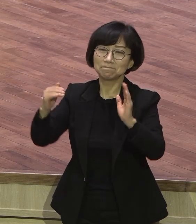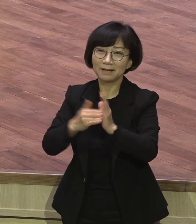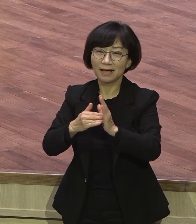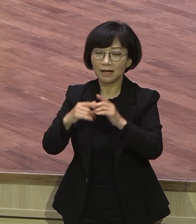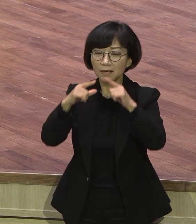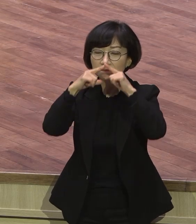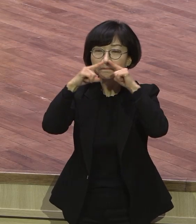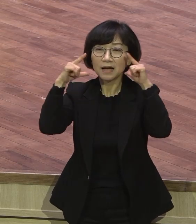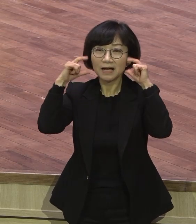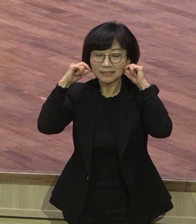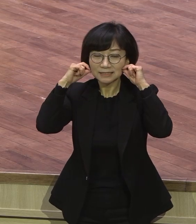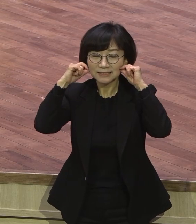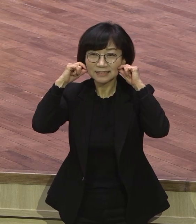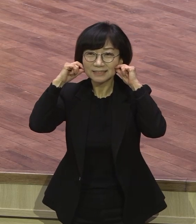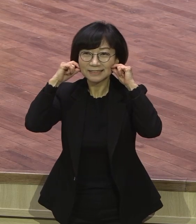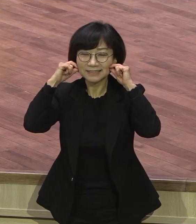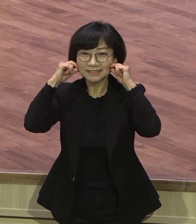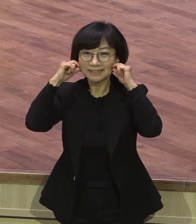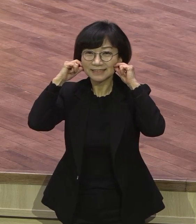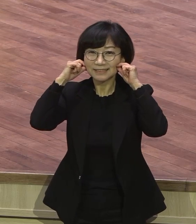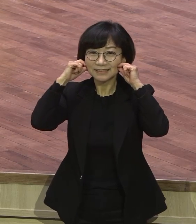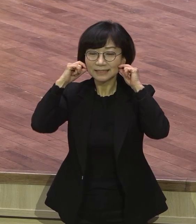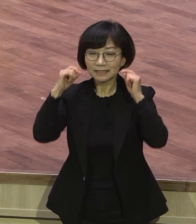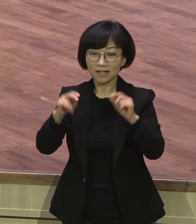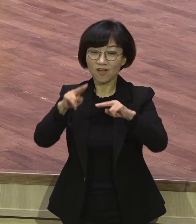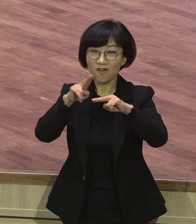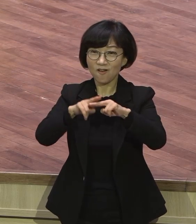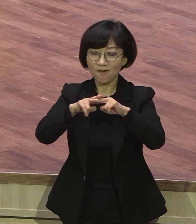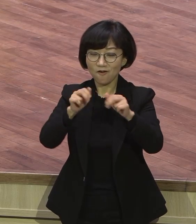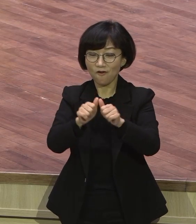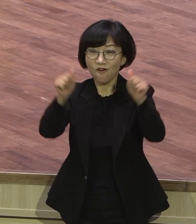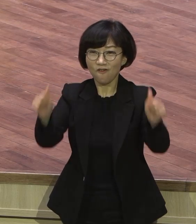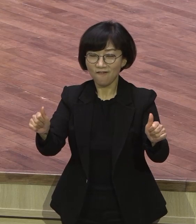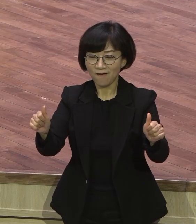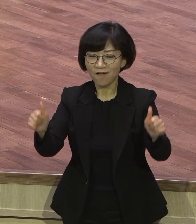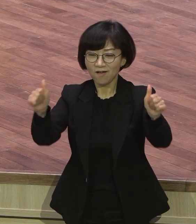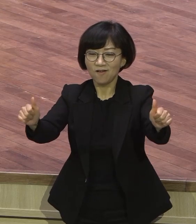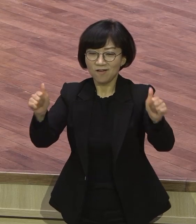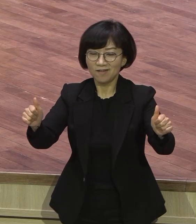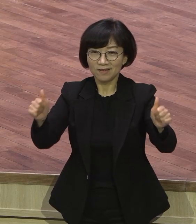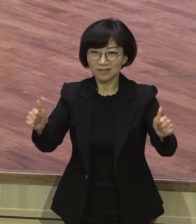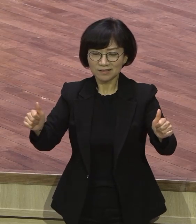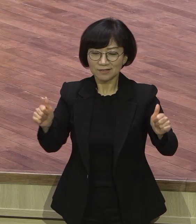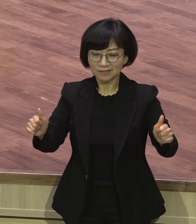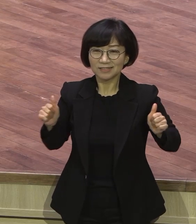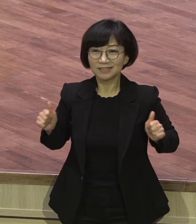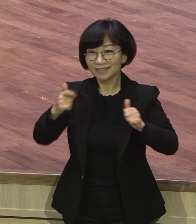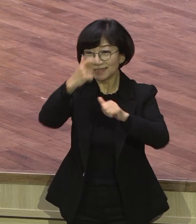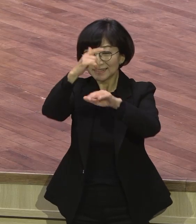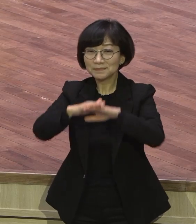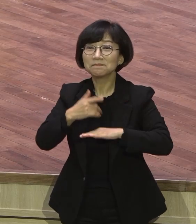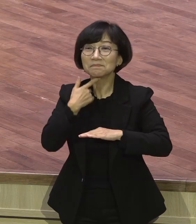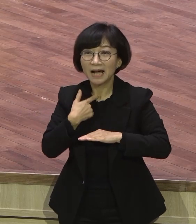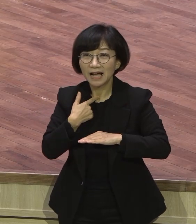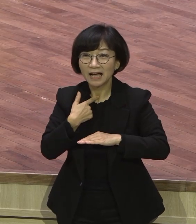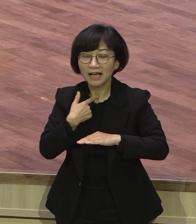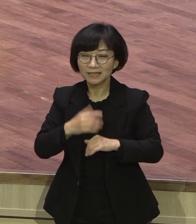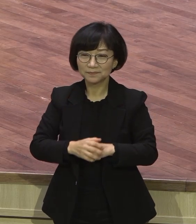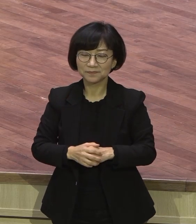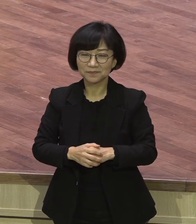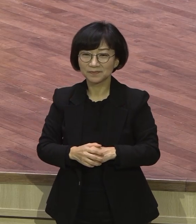그렇게 쓰고 당국의 사회적 거리두기 다 기준에 맞춰서 예배를 들었어요 혼자 텅균